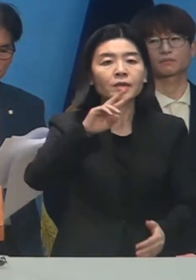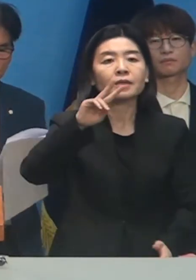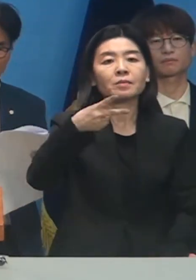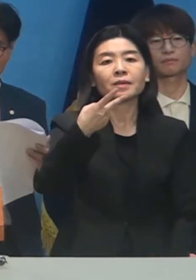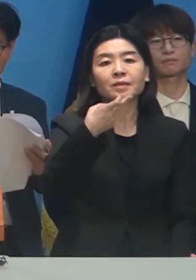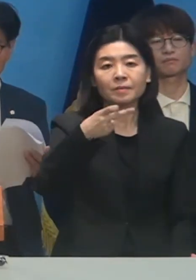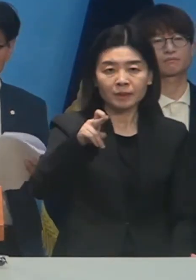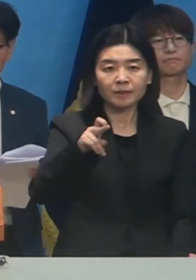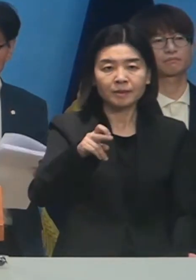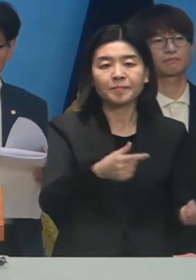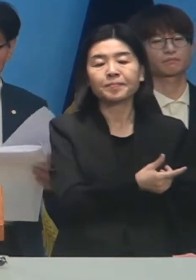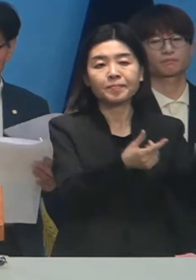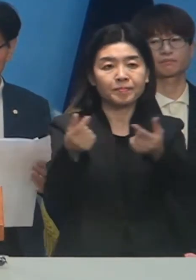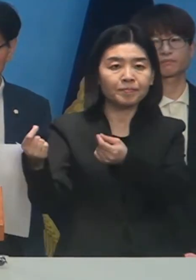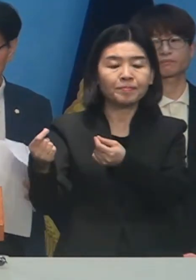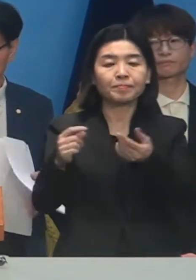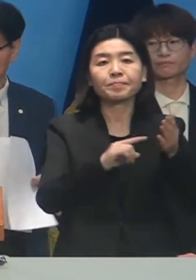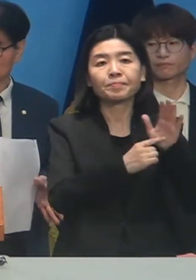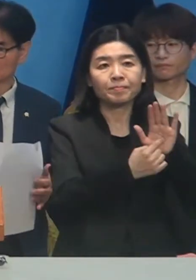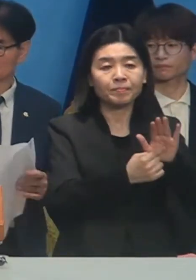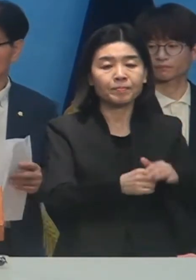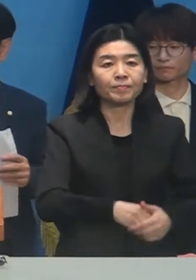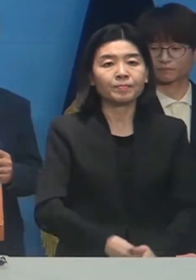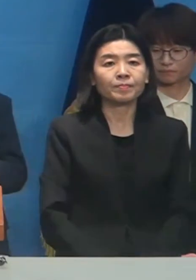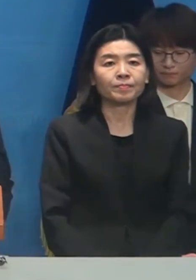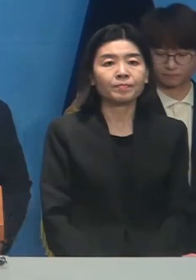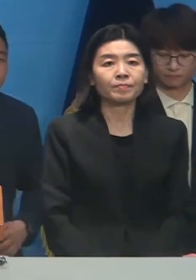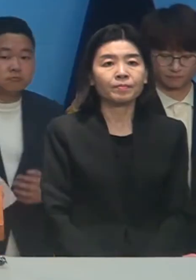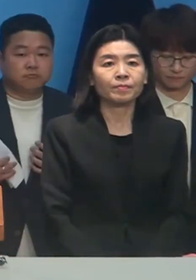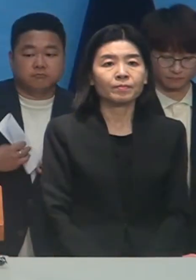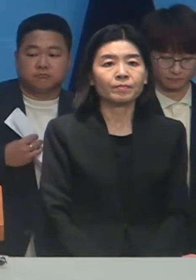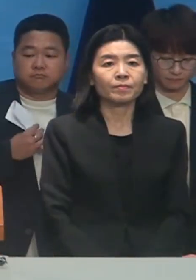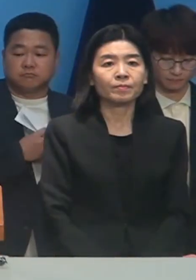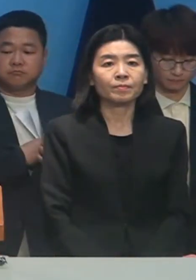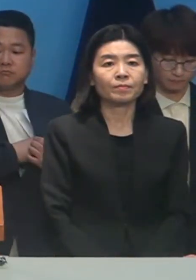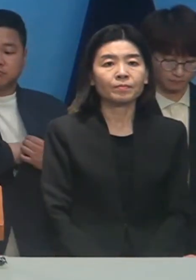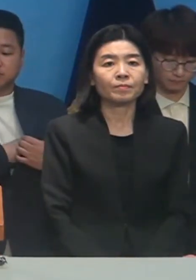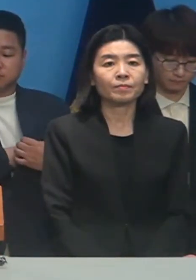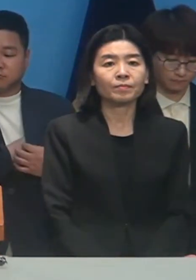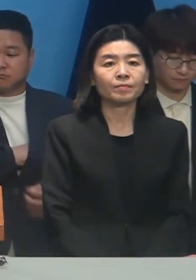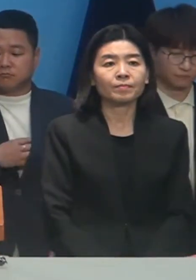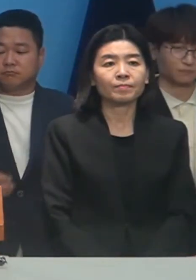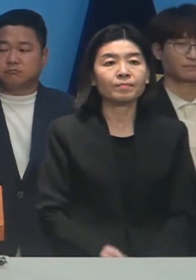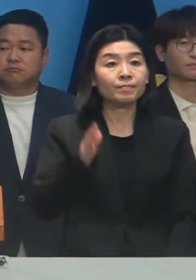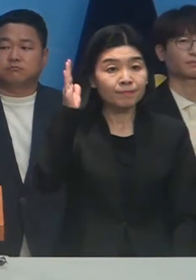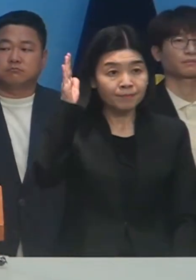212 1동. 자, 이것으로